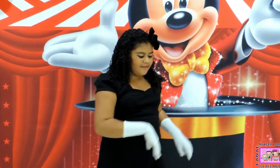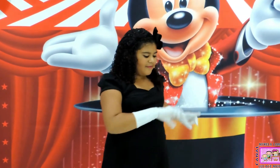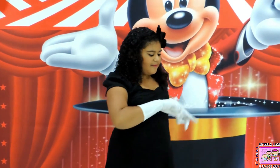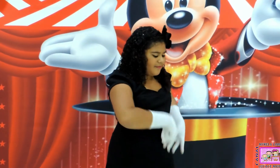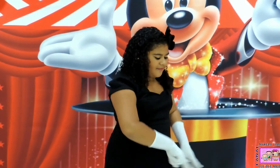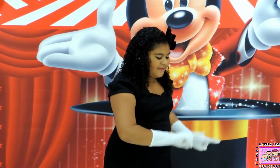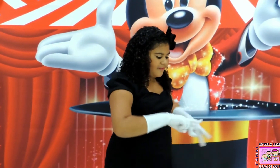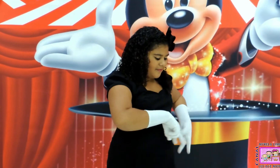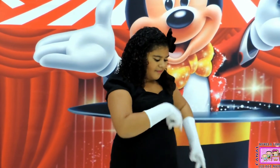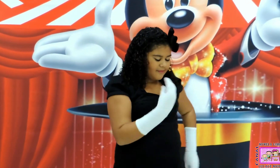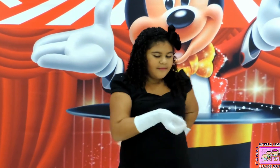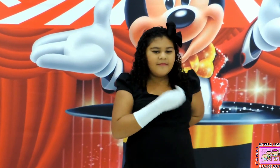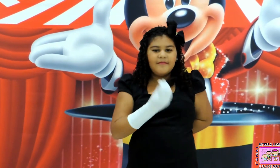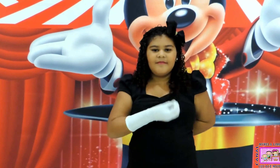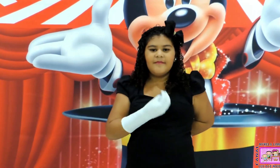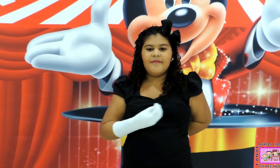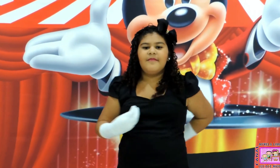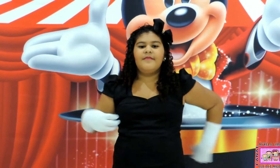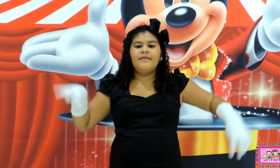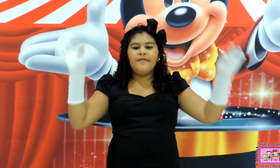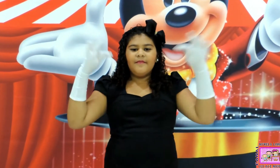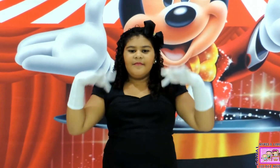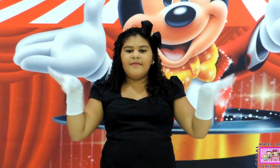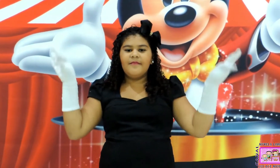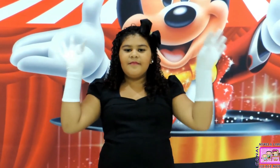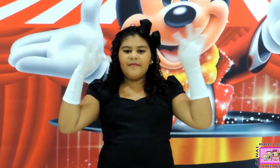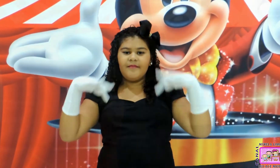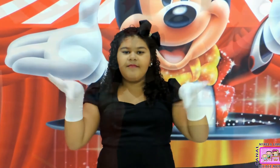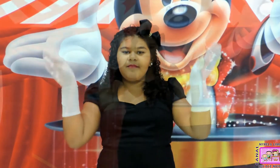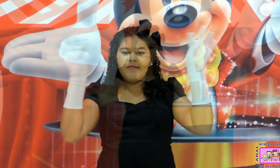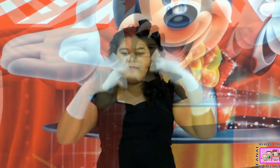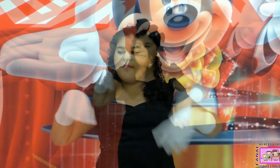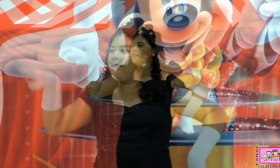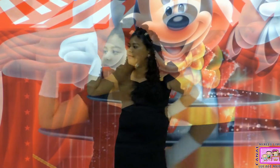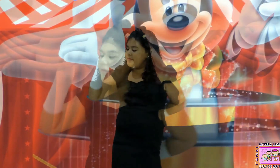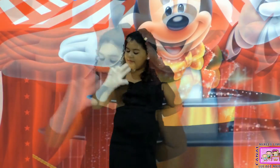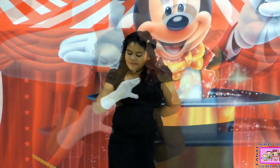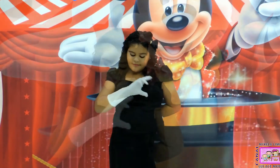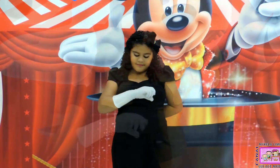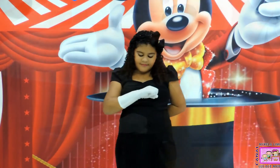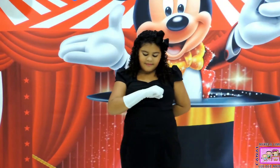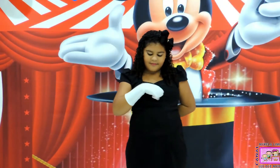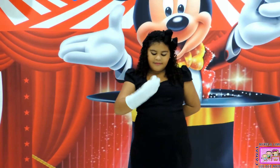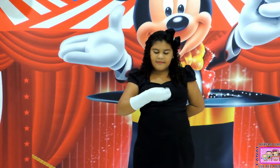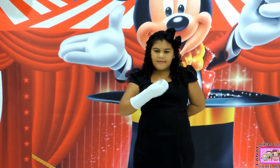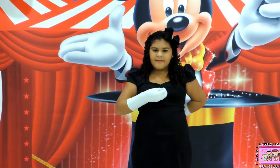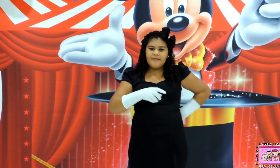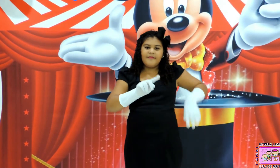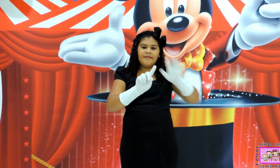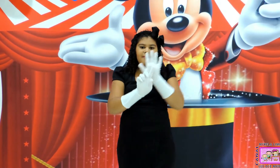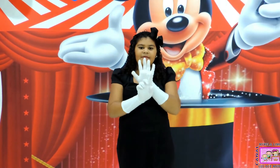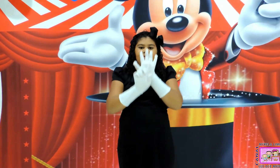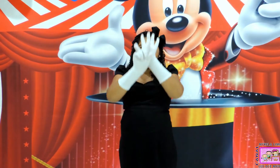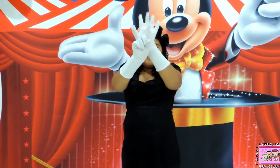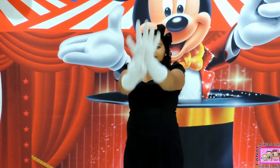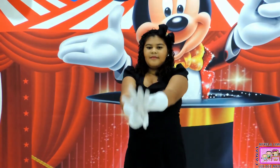Pois enquanto eu viver vou testemunhar do amor Que minha vida